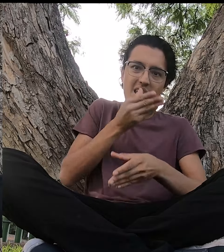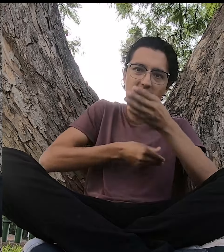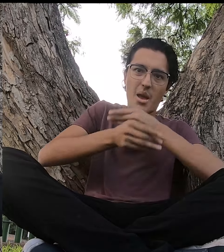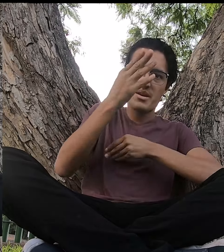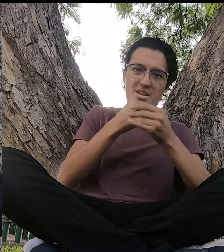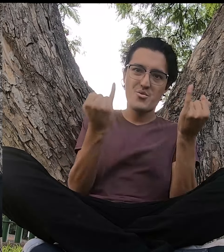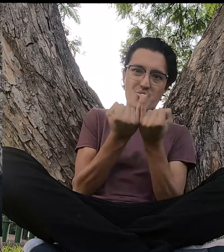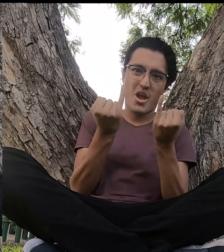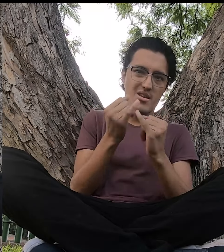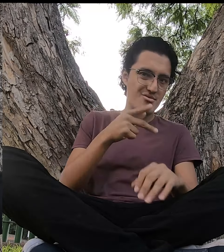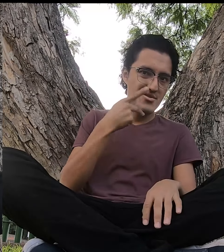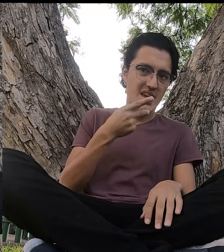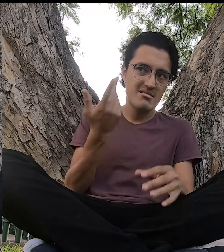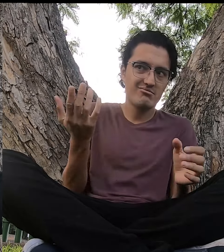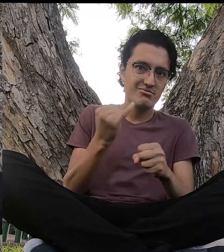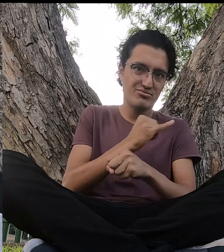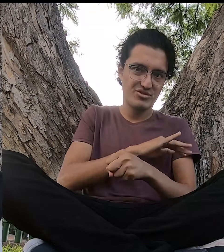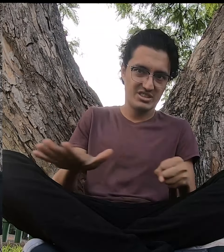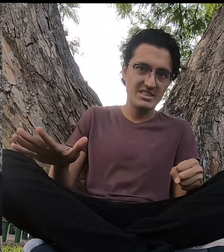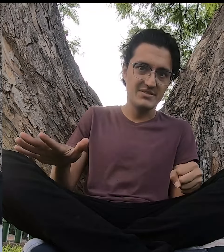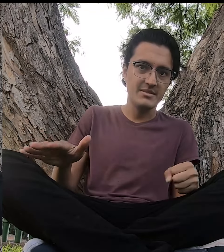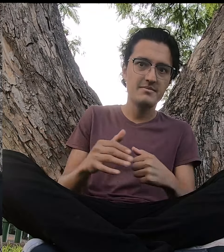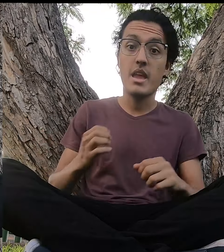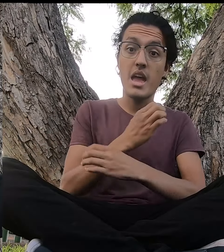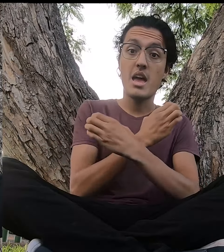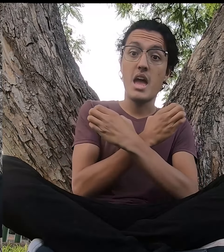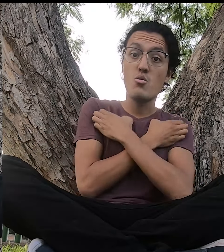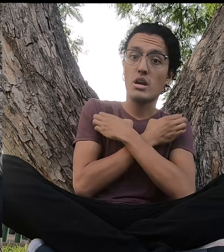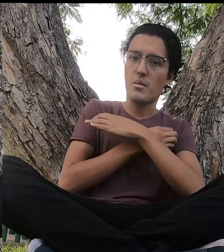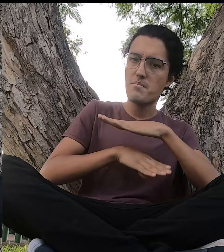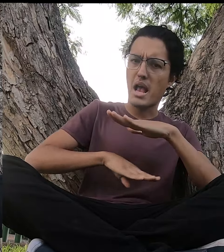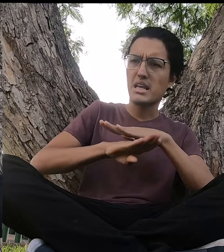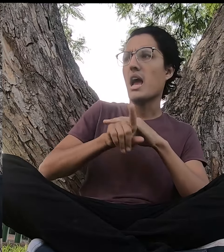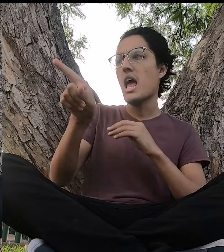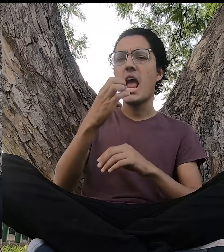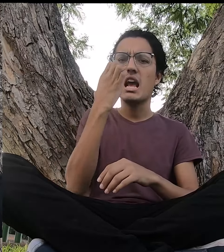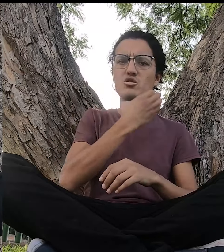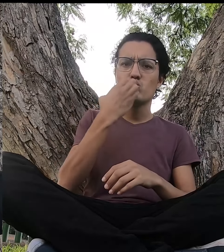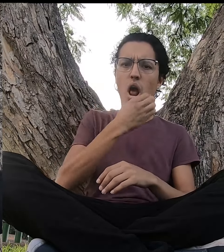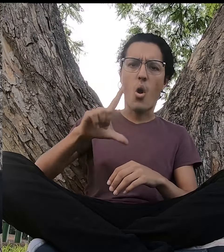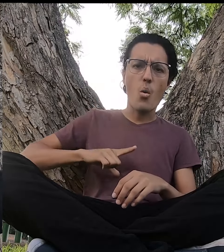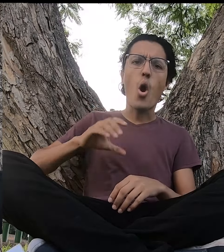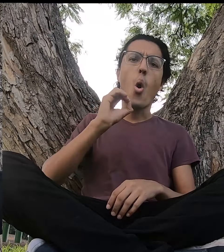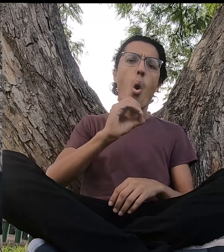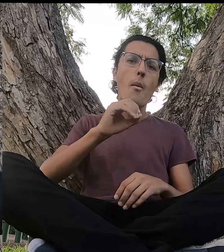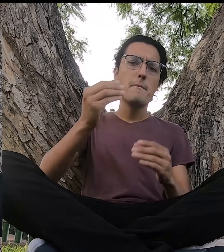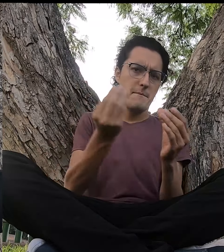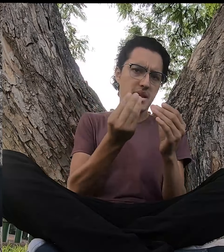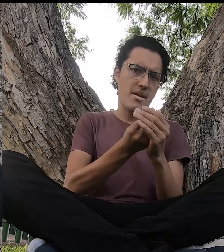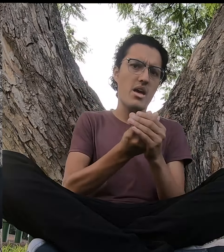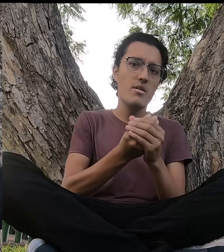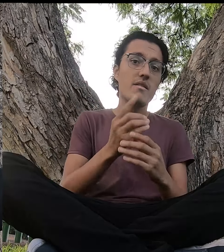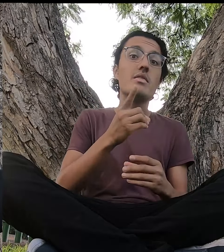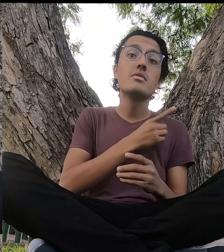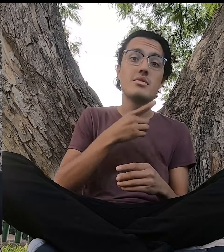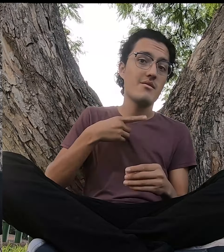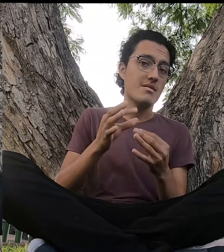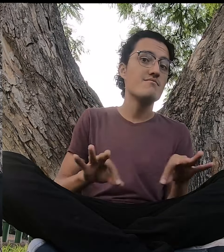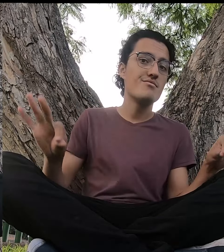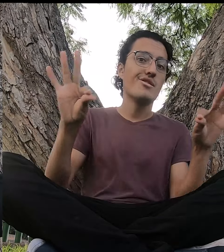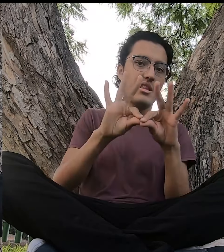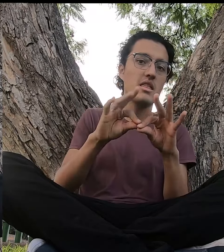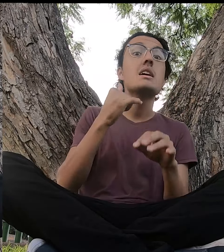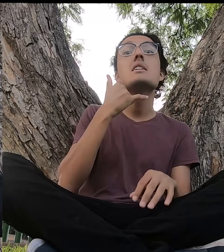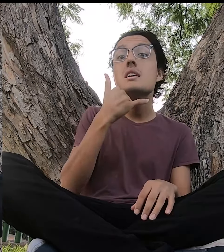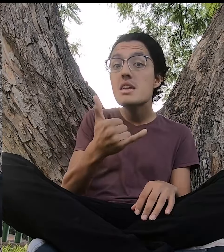la misma manera en la que nosotros los oyentes lo hacemos. Y la educación básica, ya sea en escuelas públicas o en escuelas privadas, es